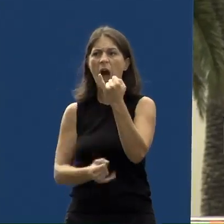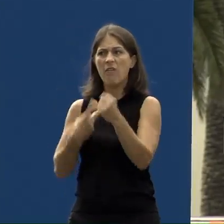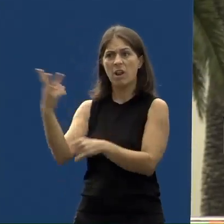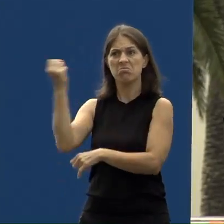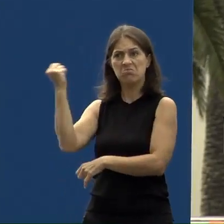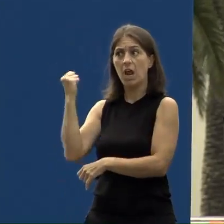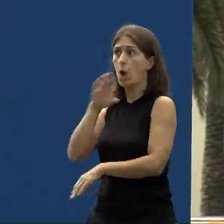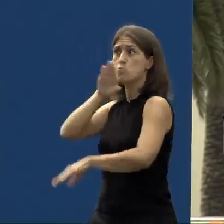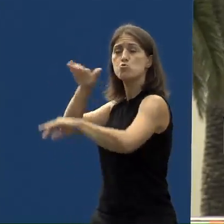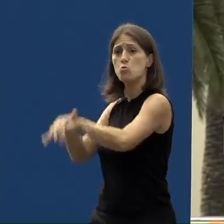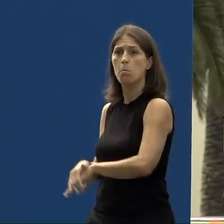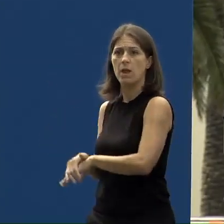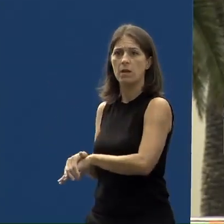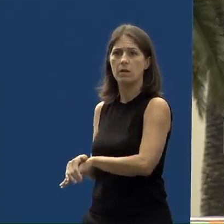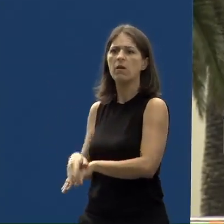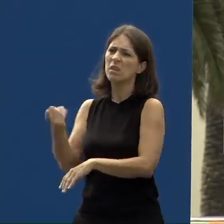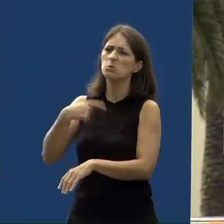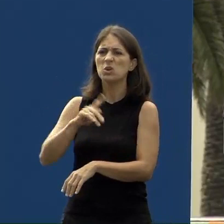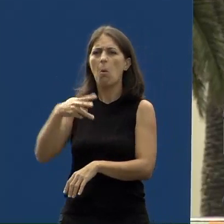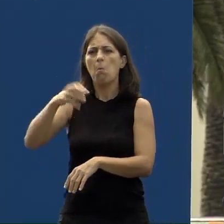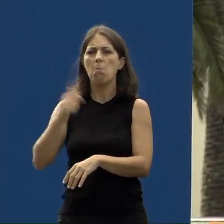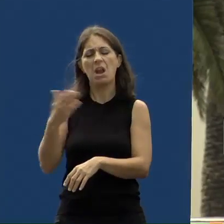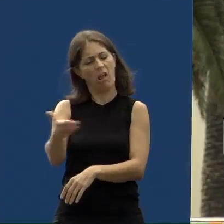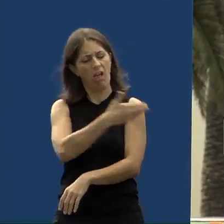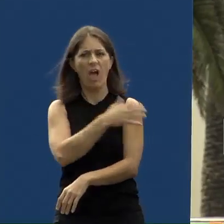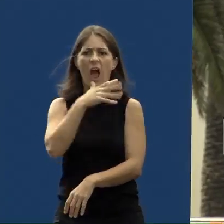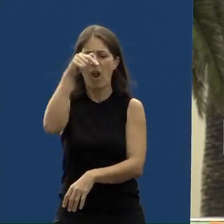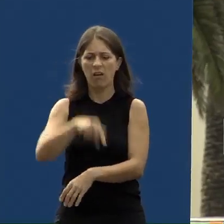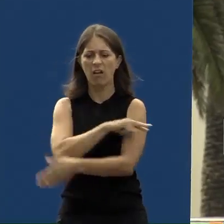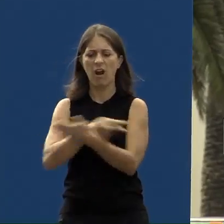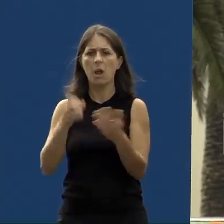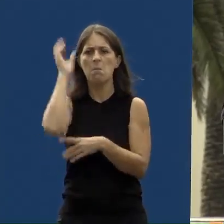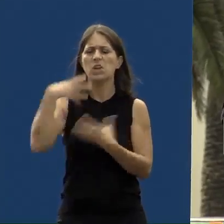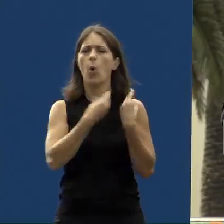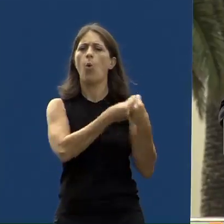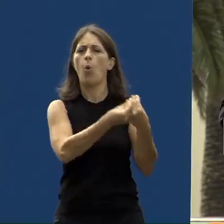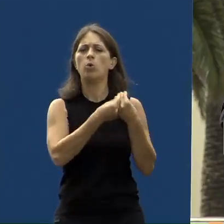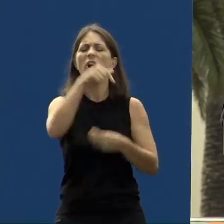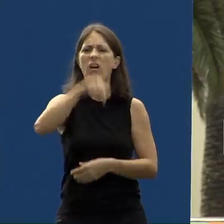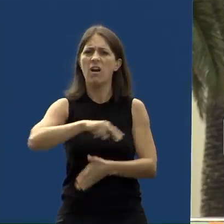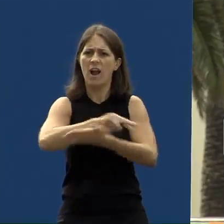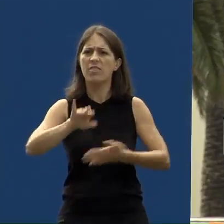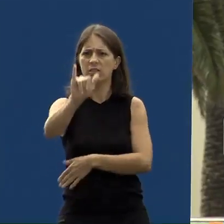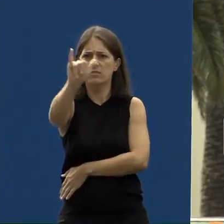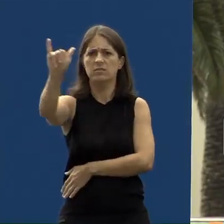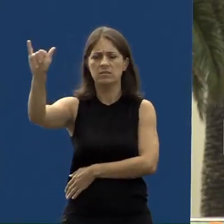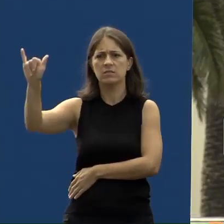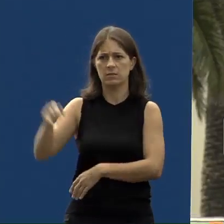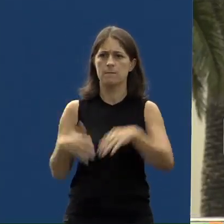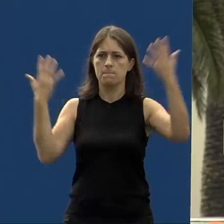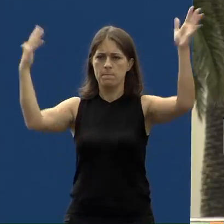troika. Que suban con Angela Merkel e fagan os mítines ahora en Galicia, si queren. Sí, sí, en Galicia, sí.